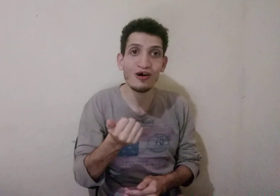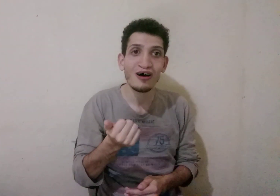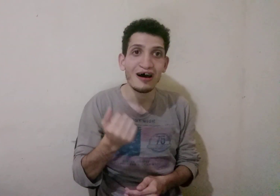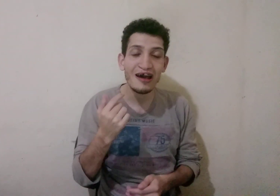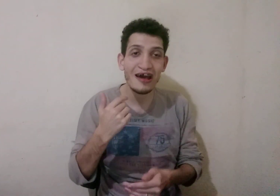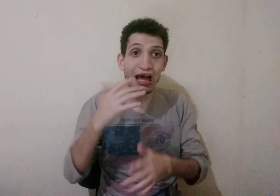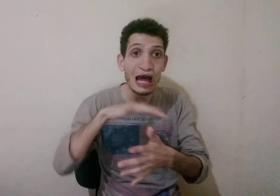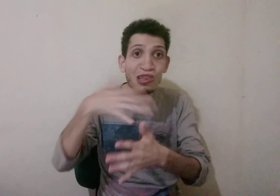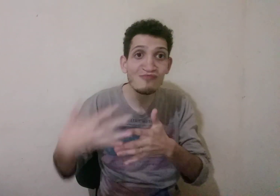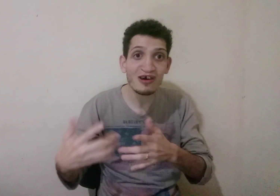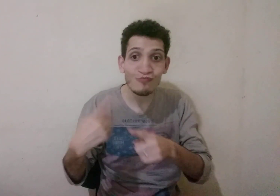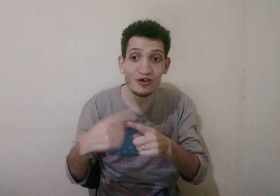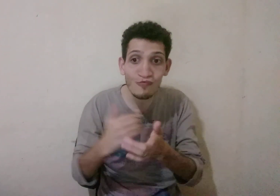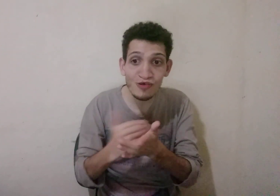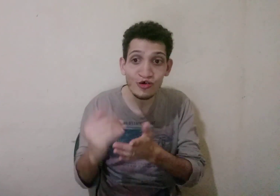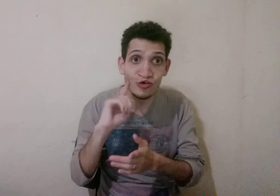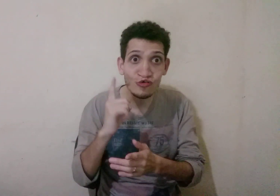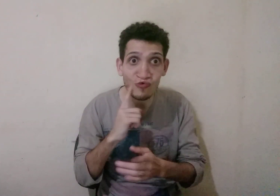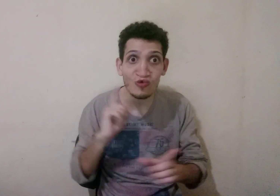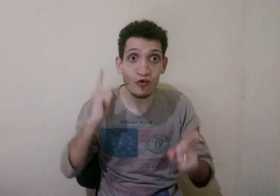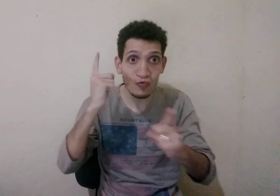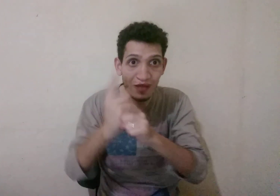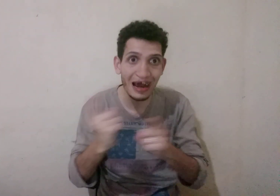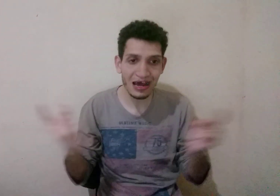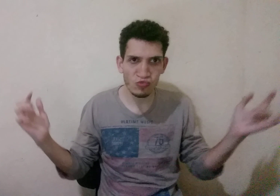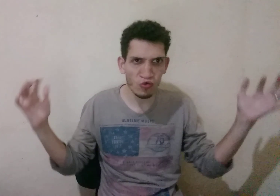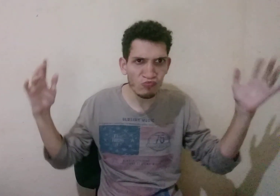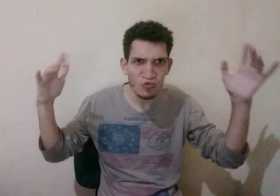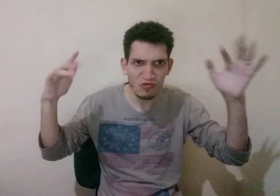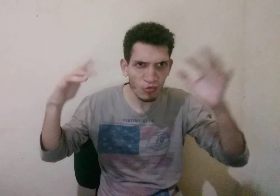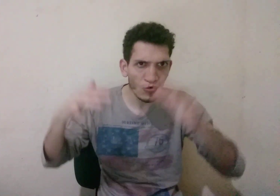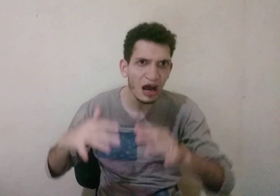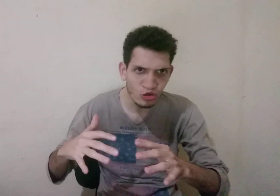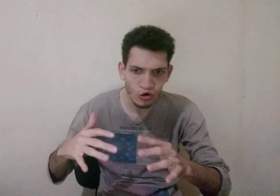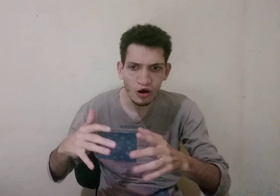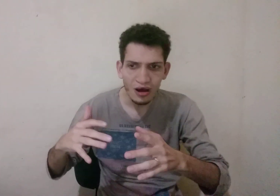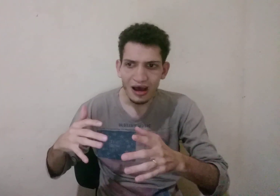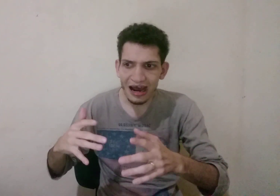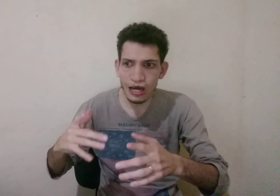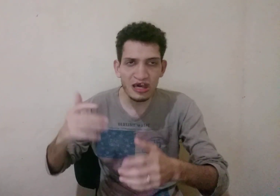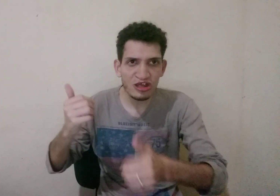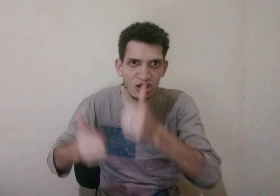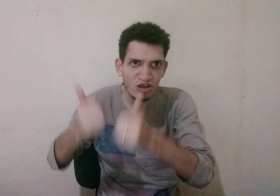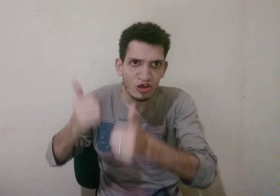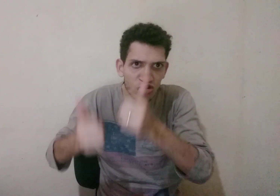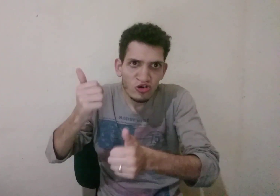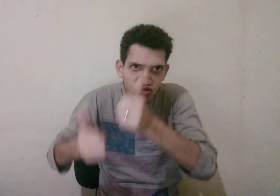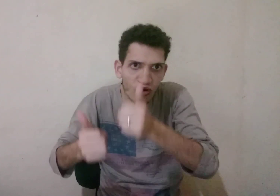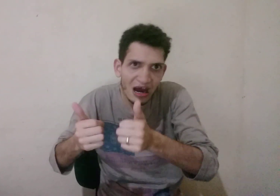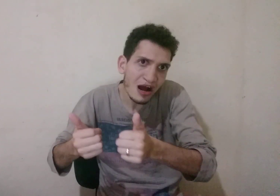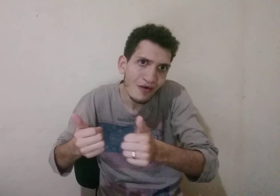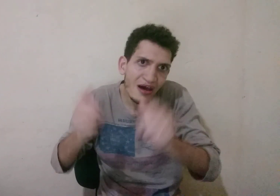a Libra, porque começou a surdo encontrar tudo no lugar só, aí eles tinham que jogar, né?